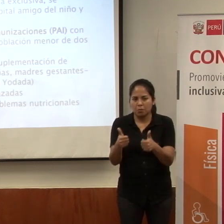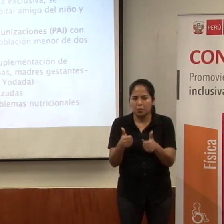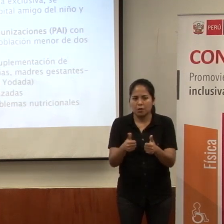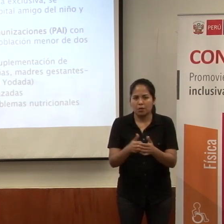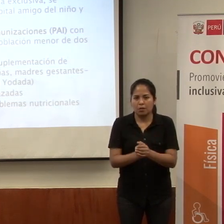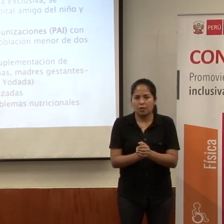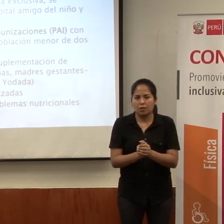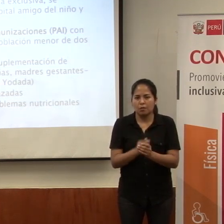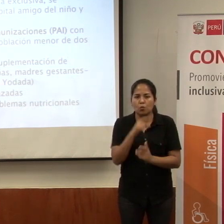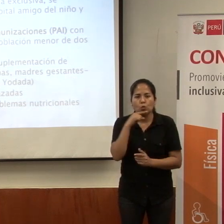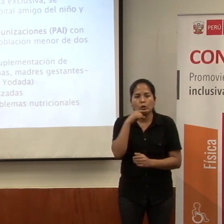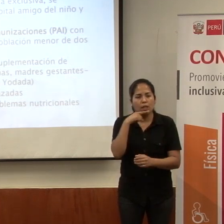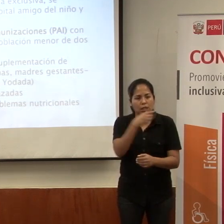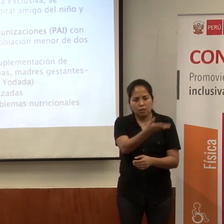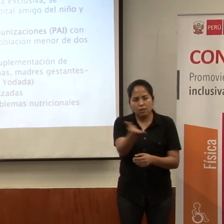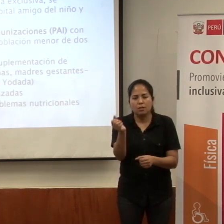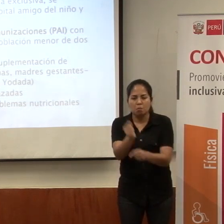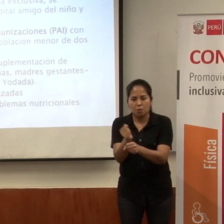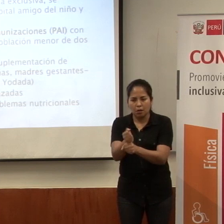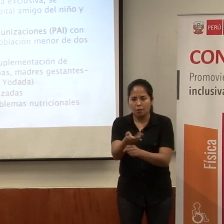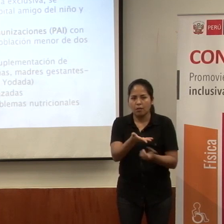Porque son mujeres que trabajan.